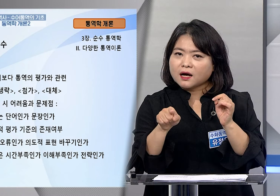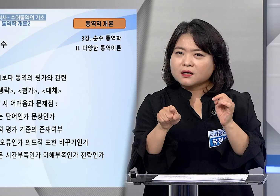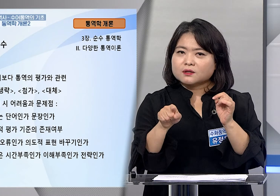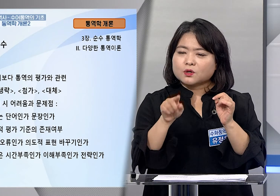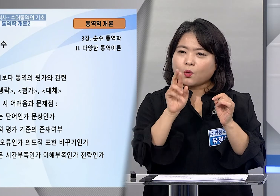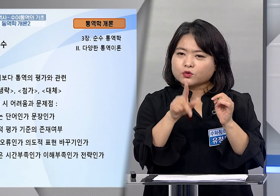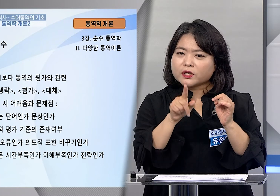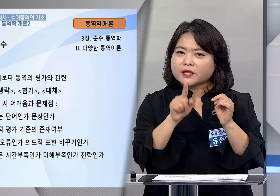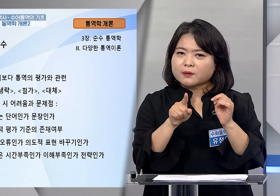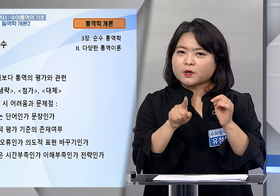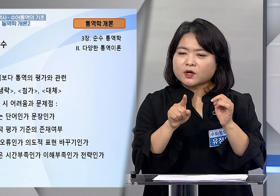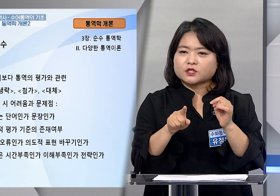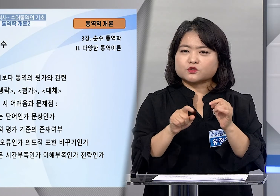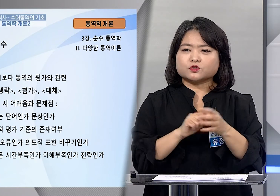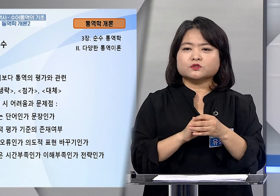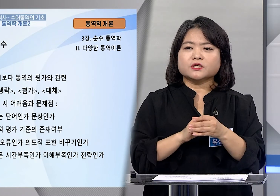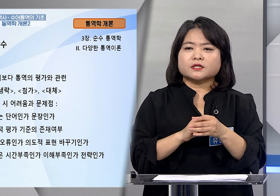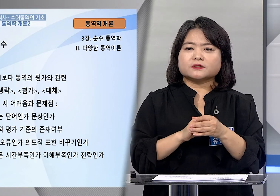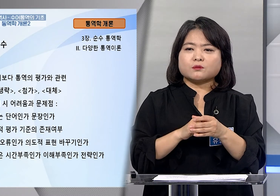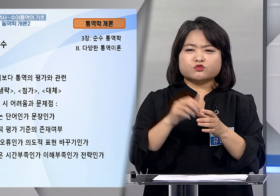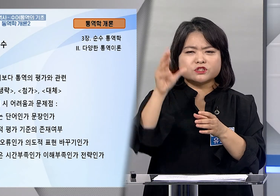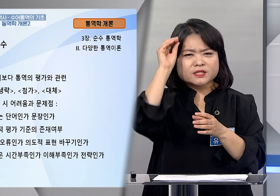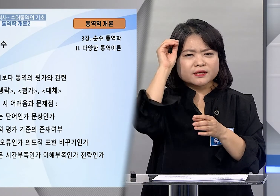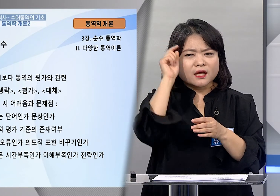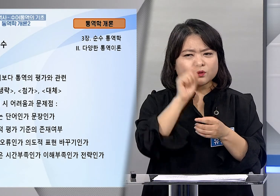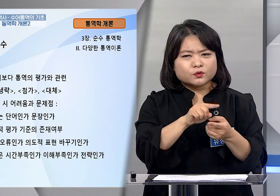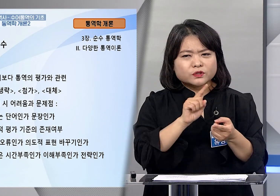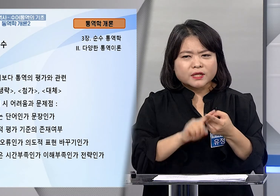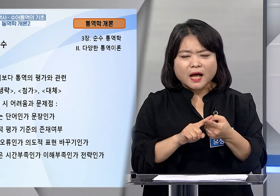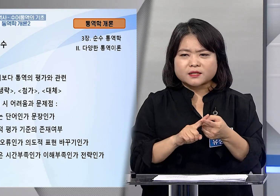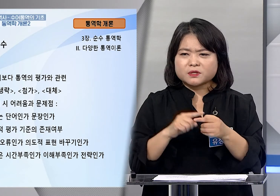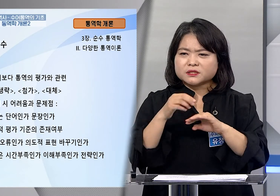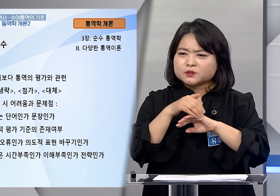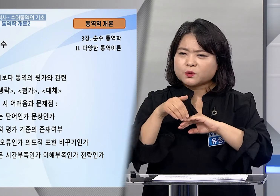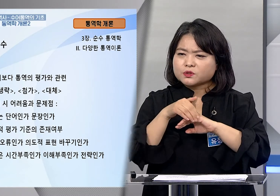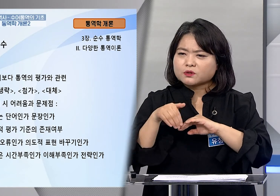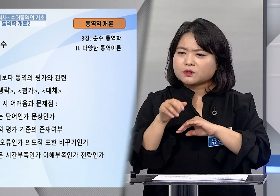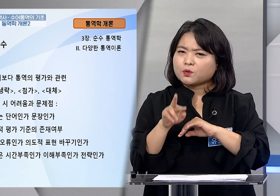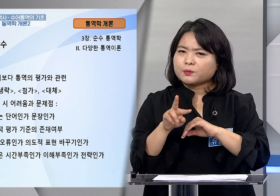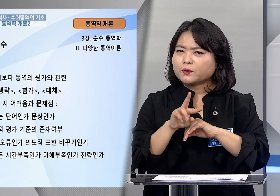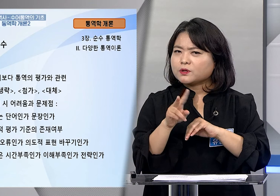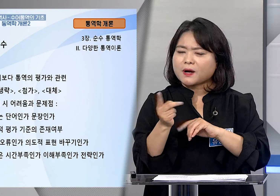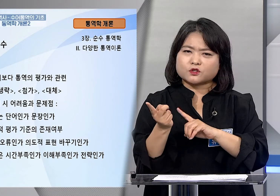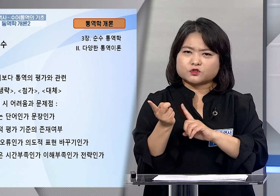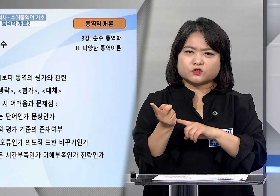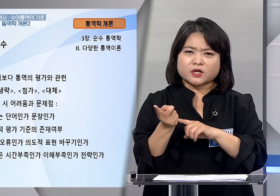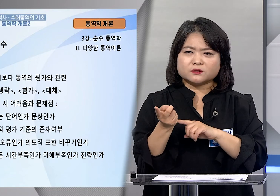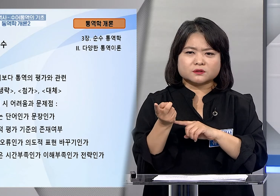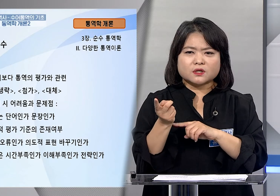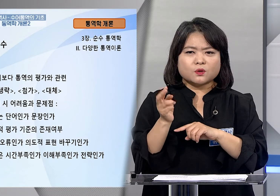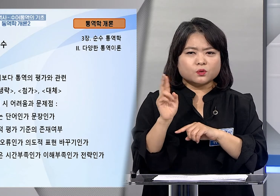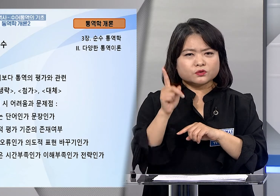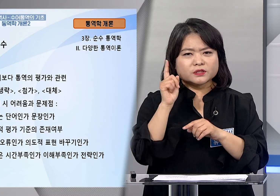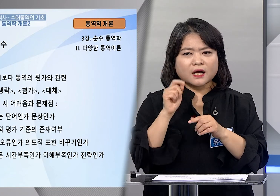오류에 대한 평가 기준은 그 다음 무지에 대한 오류인가 아니면 의도적으로 표현을 바꾸기 위한 오류인가